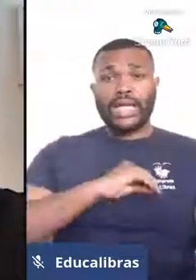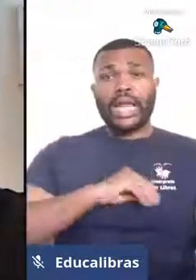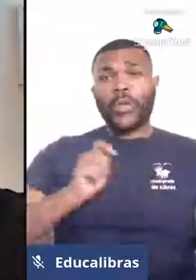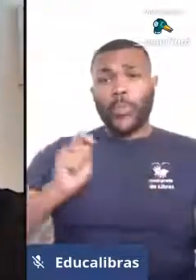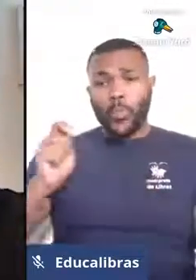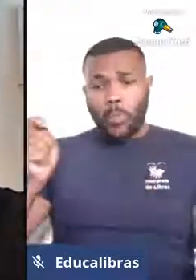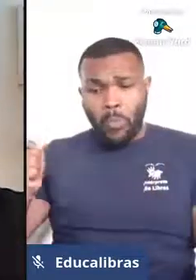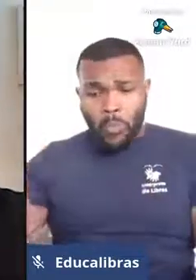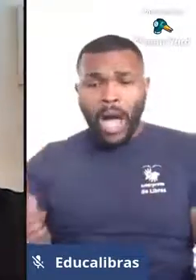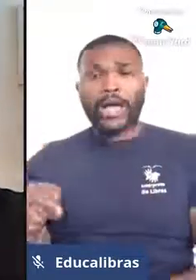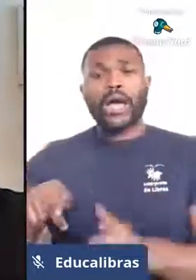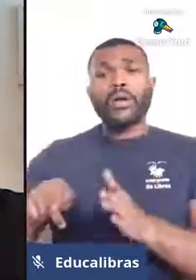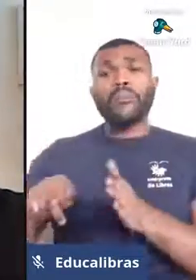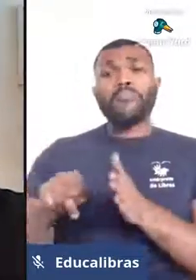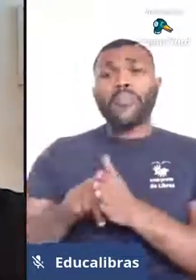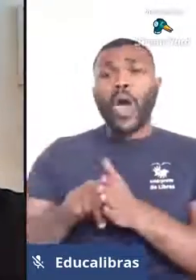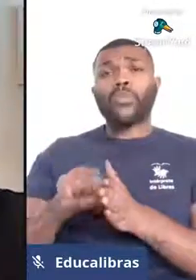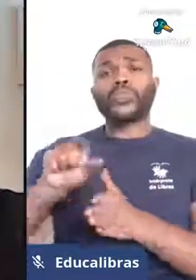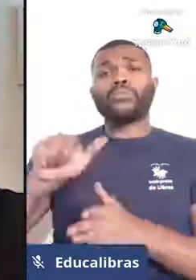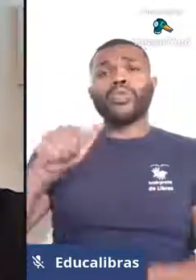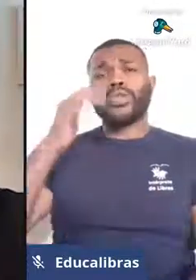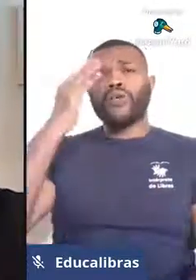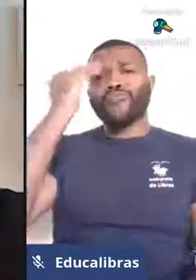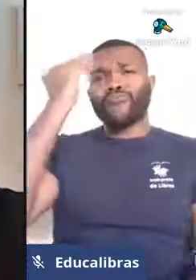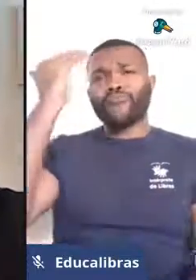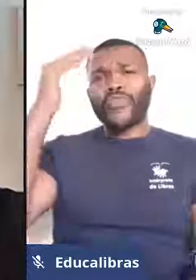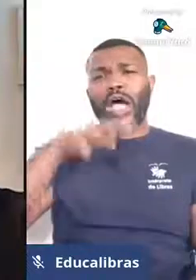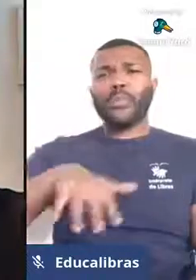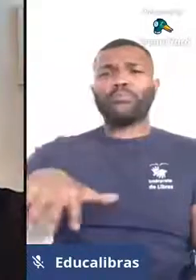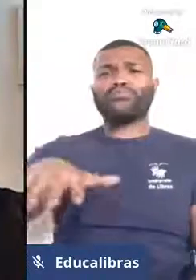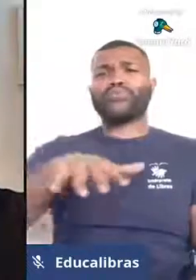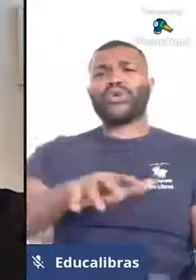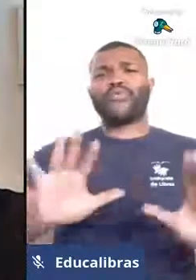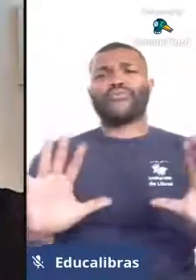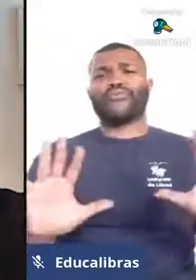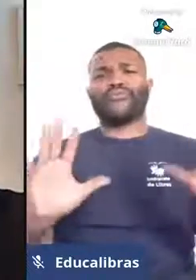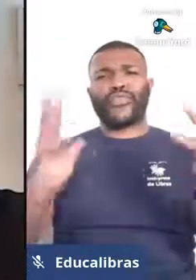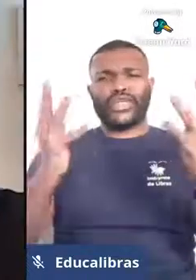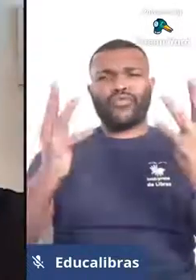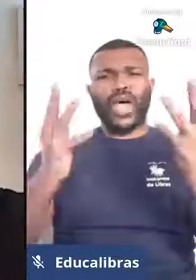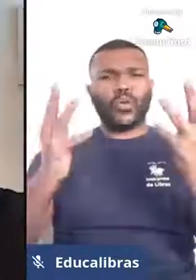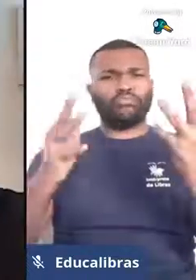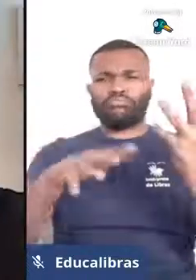do circuito convencional e dos festivais convencionais, vamos dizer assim.